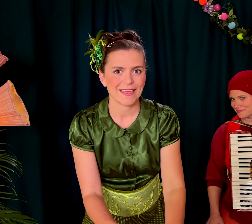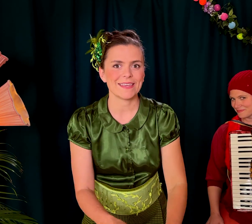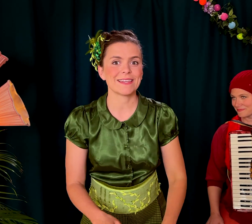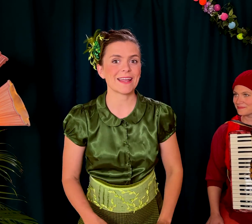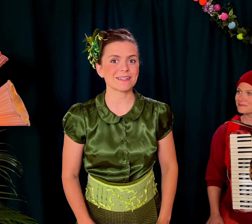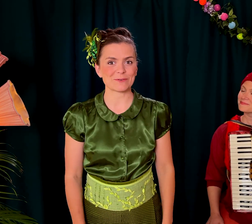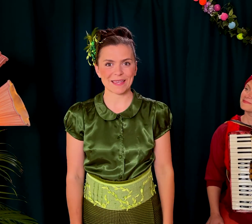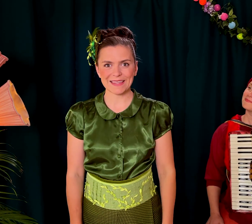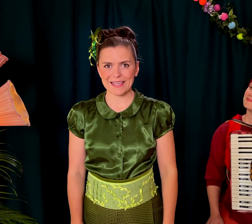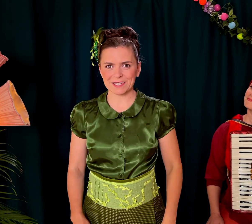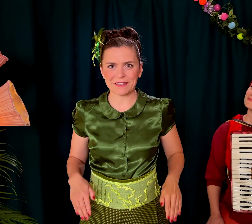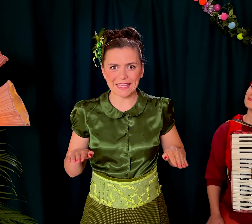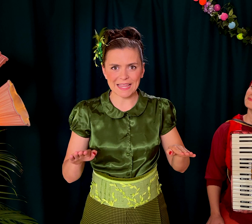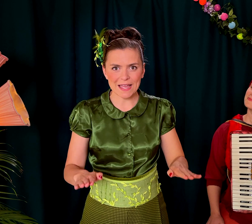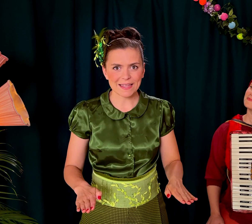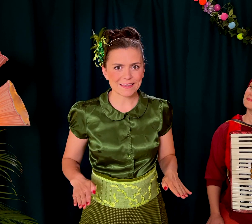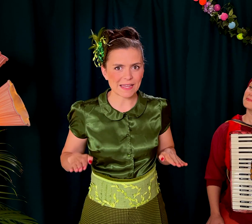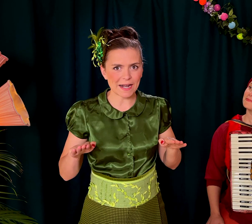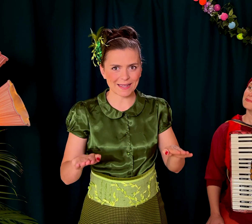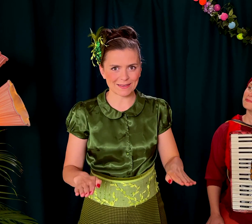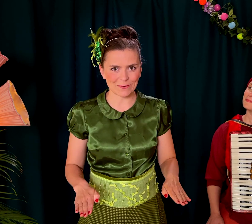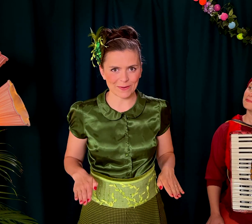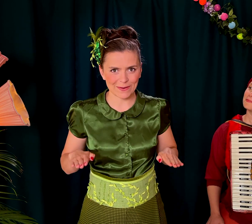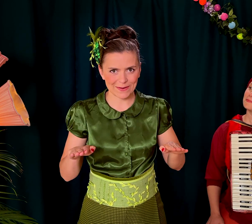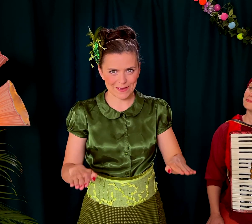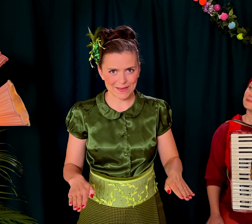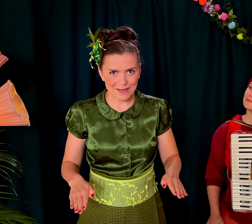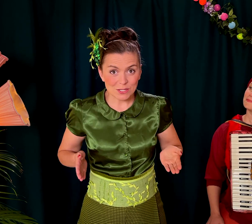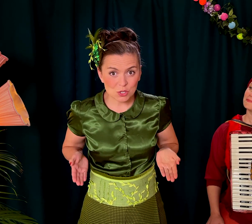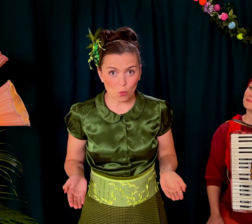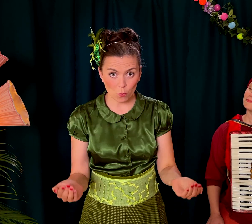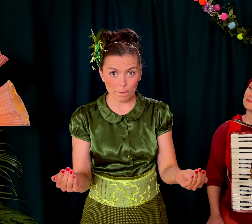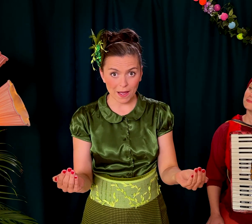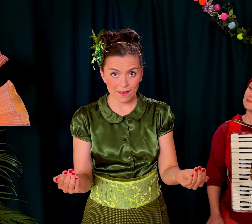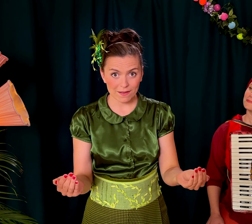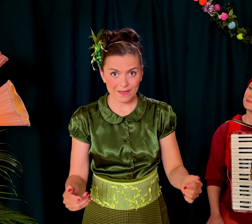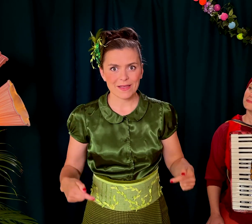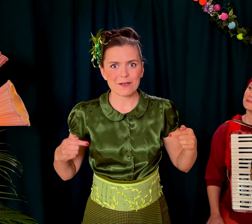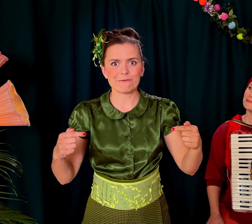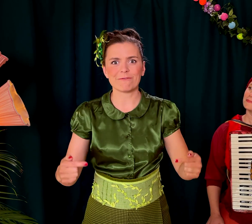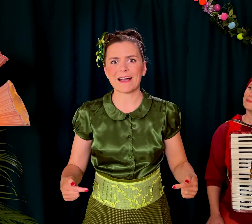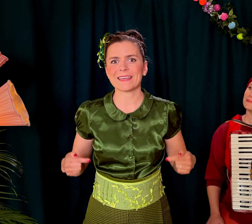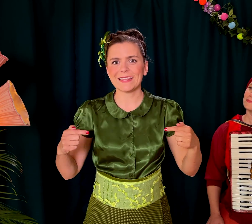I den här sången ska vi teckna traktor, skopa, vagn,